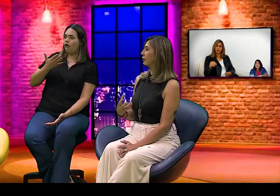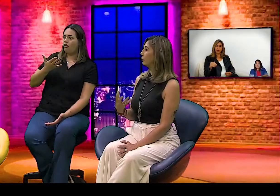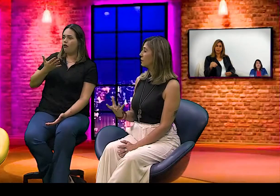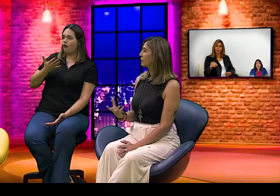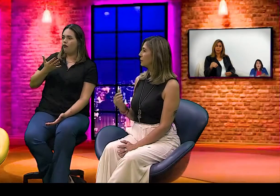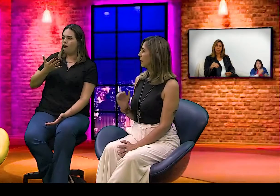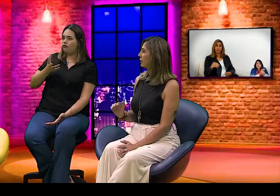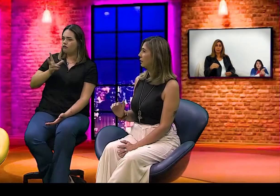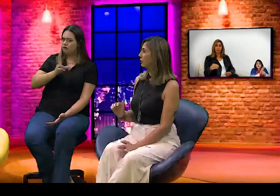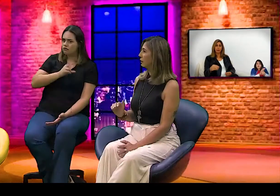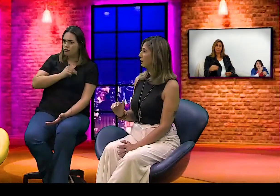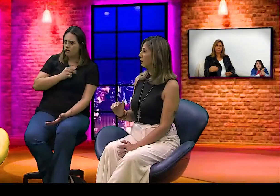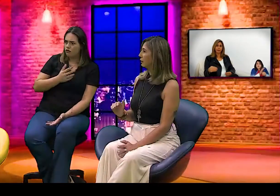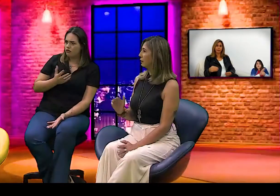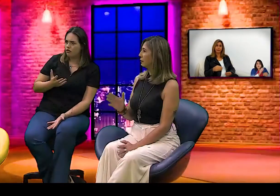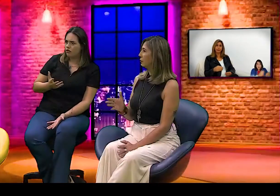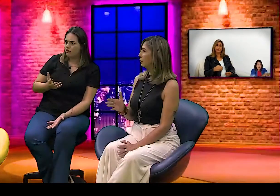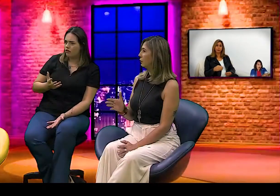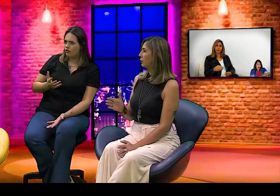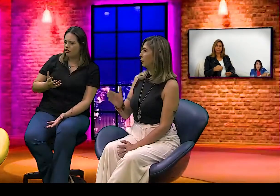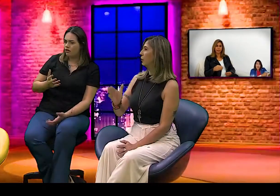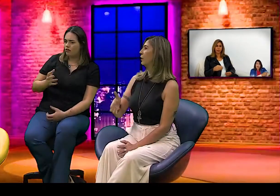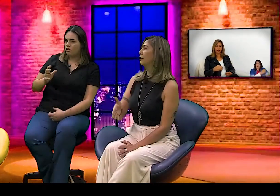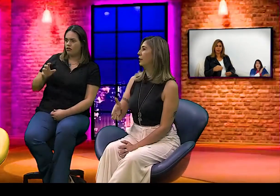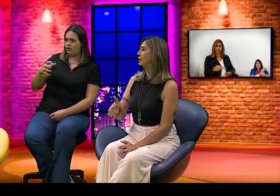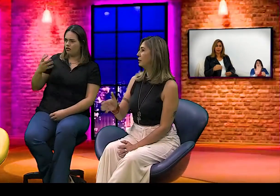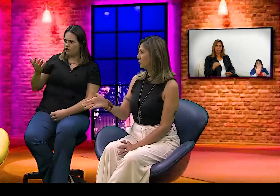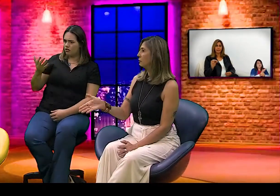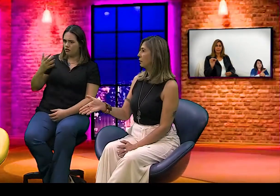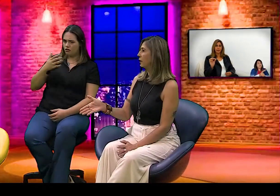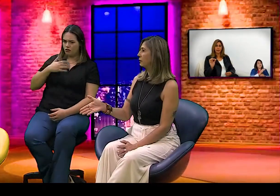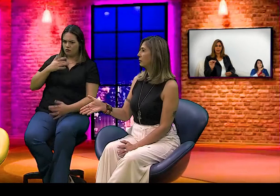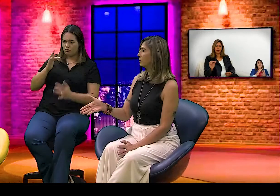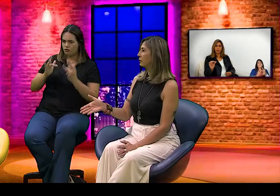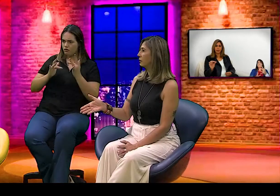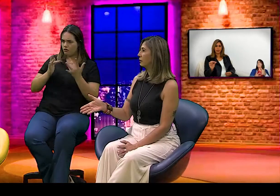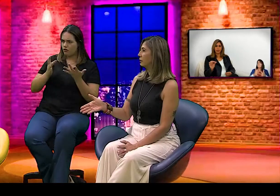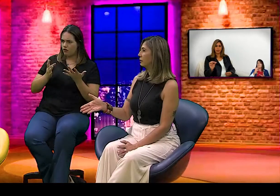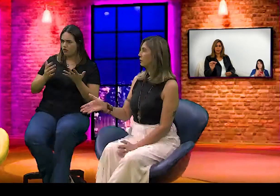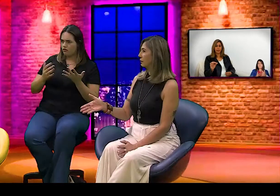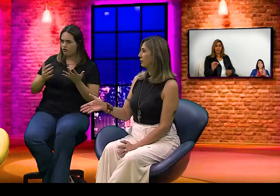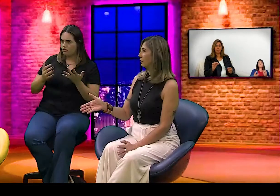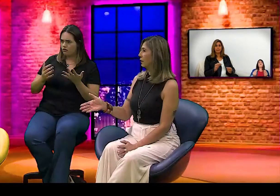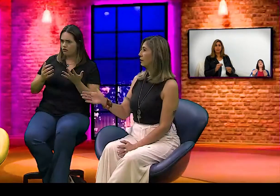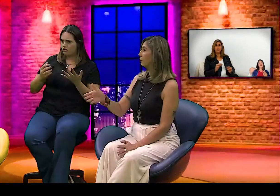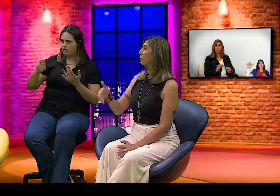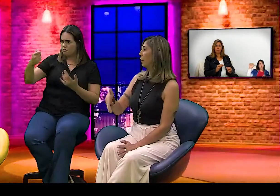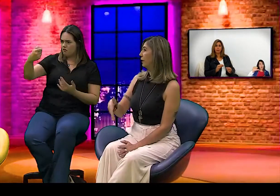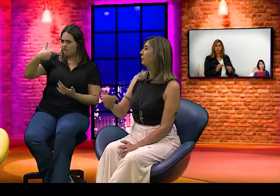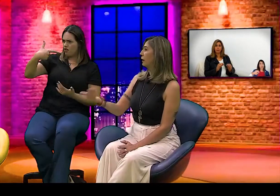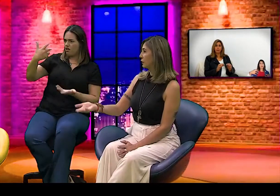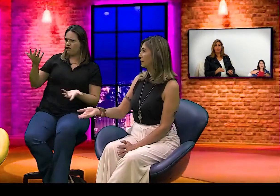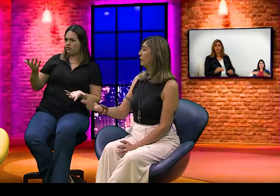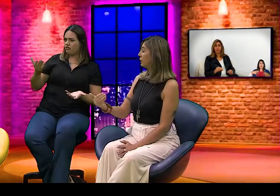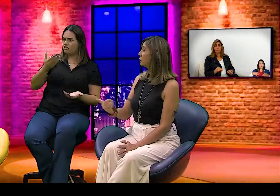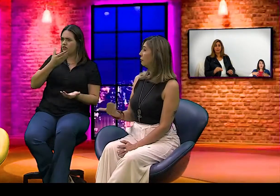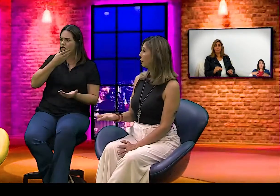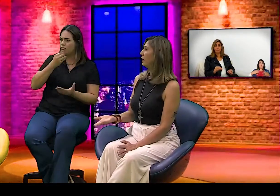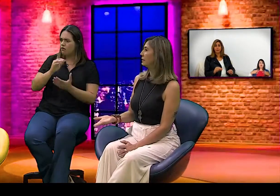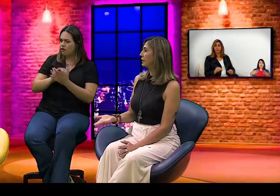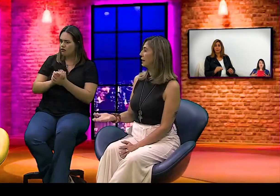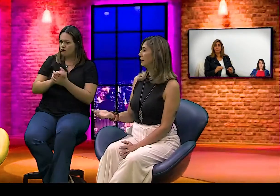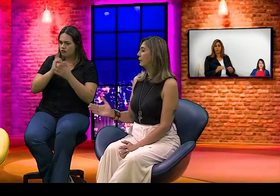e ela fala, nossa, mas espera aí, então o meu namorado faz isso é violento? Então o meu marido age assim,